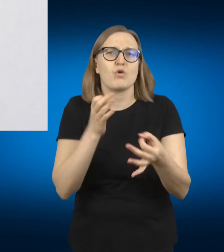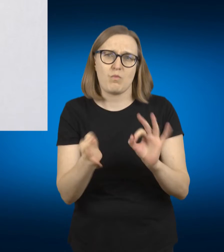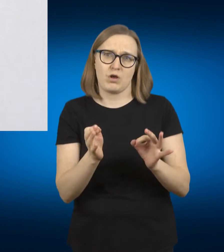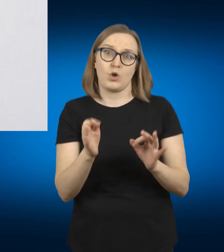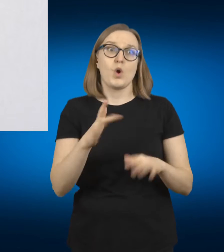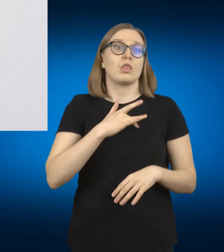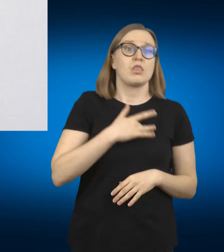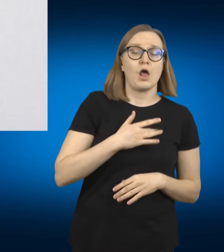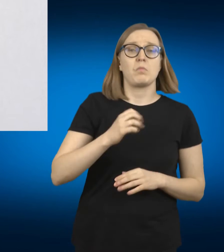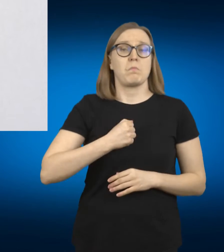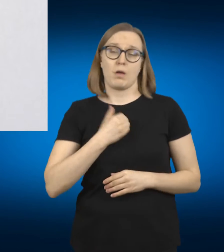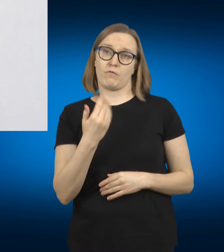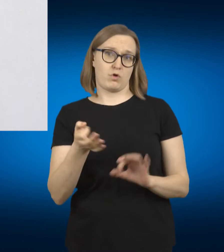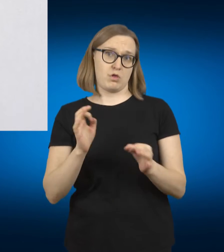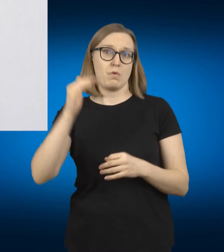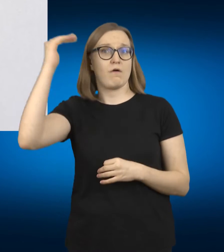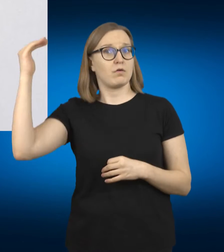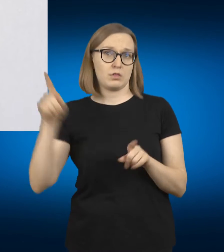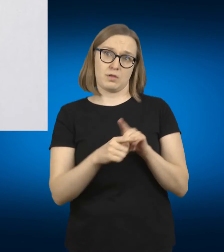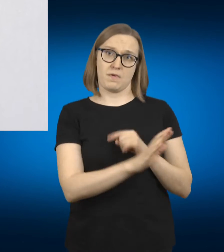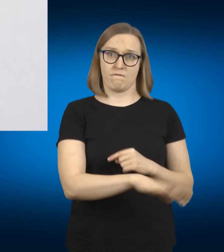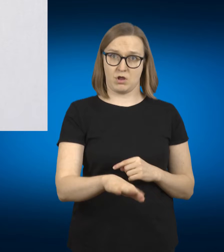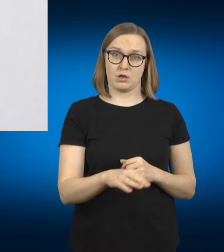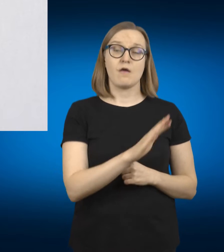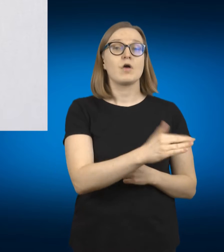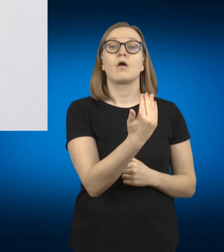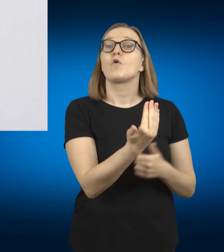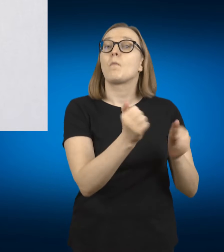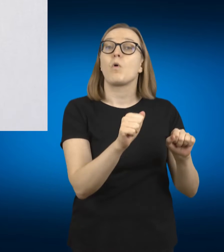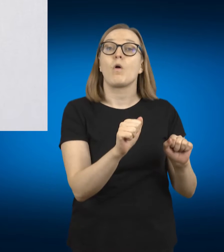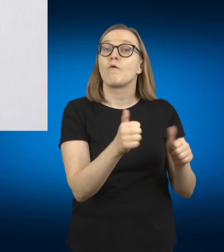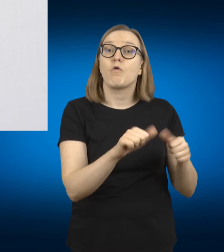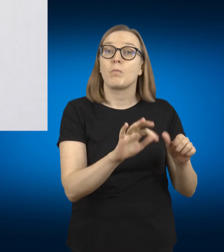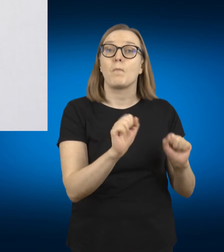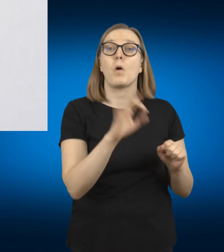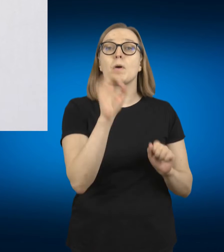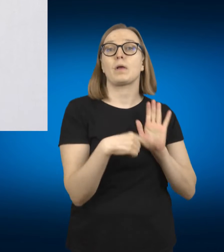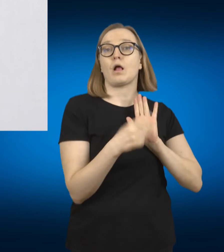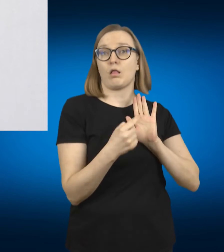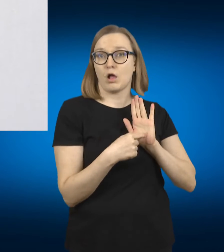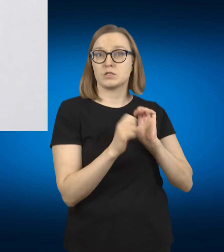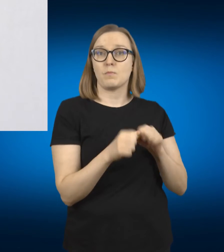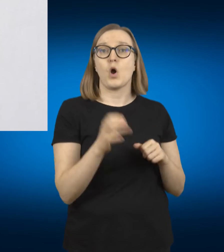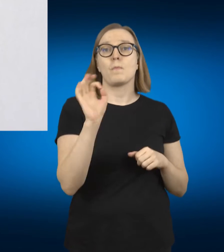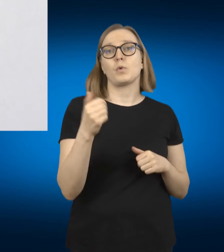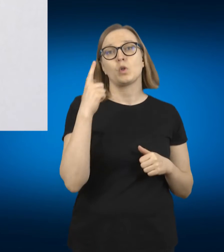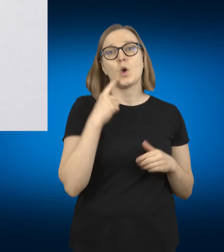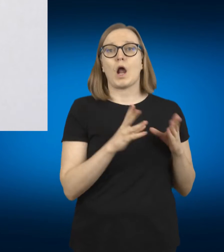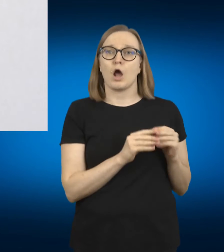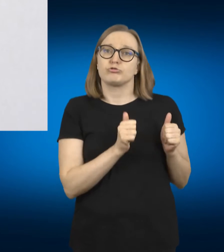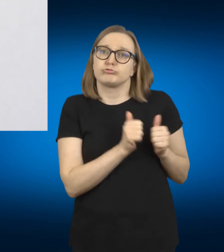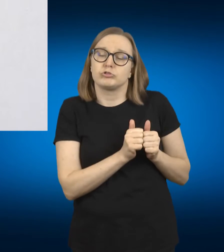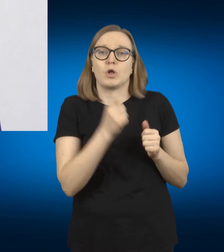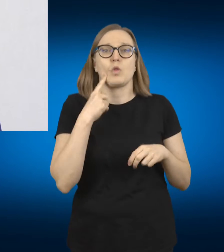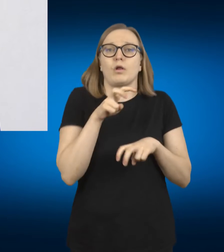tiek suaugusiems, tiek vaikams. Vaikams tai gali pasireikšti, kad jie nuolat jūsų klausinėja, daug daugiau nori šalia jūsų būti, lip ant kelių